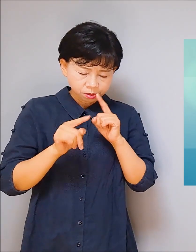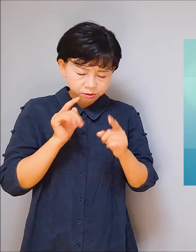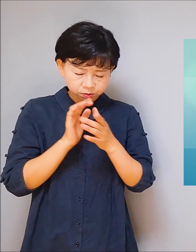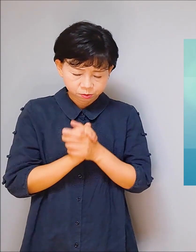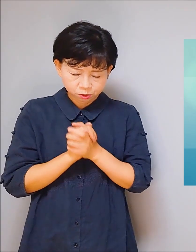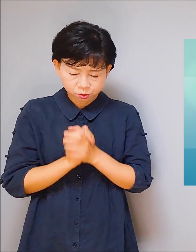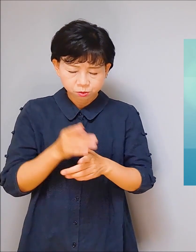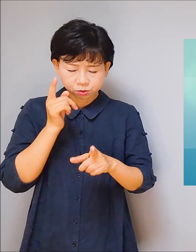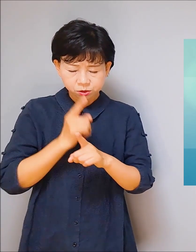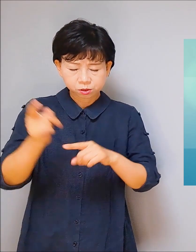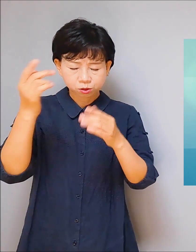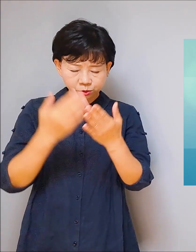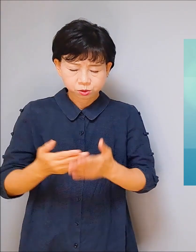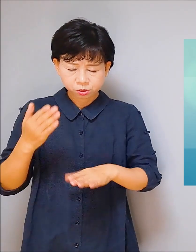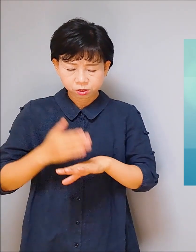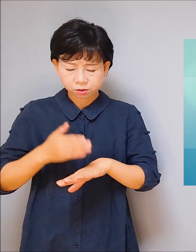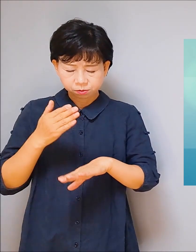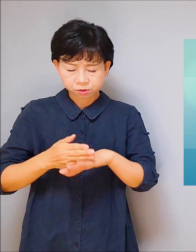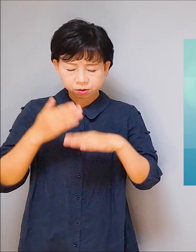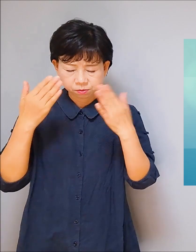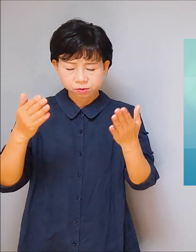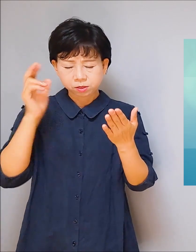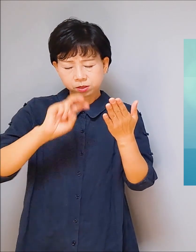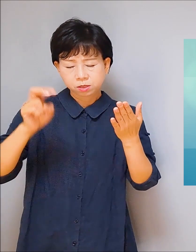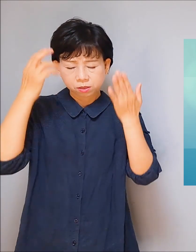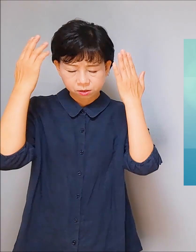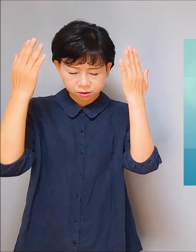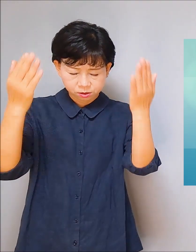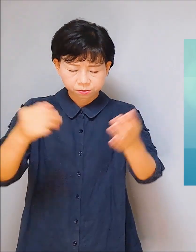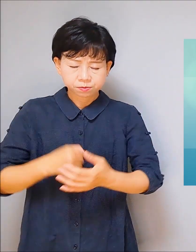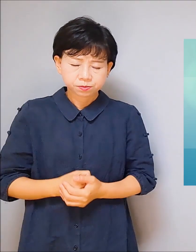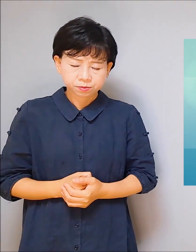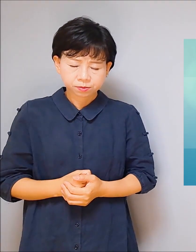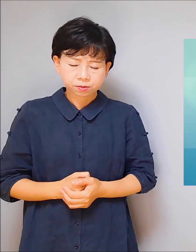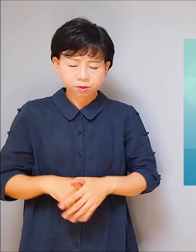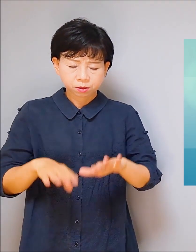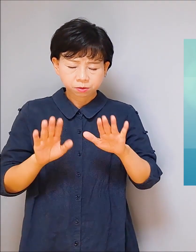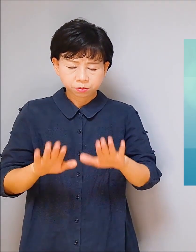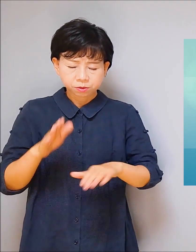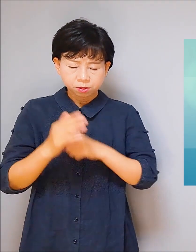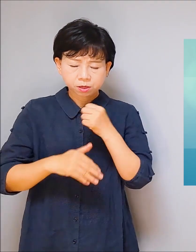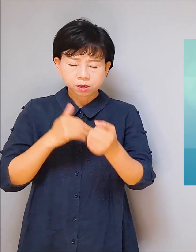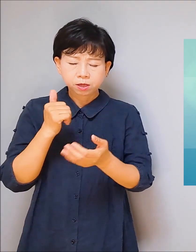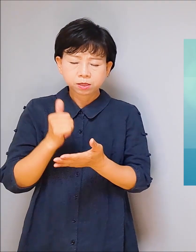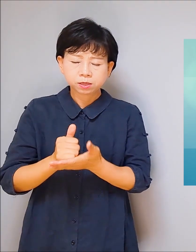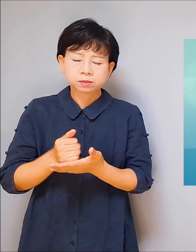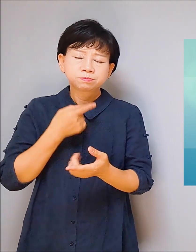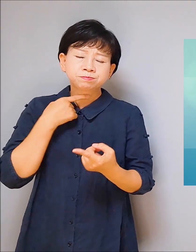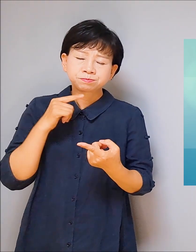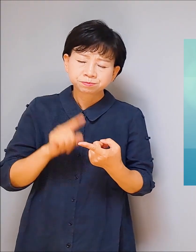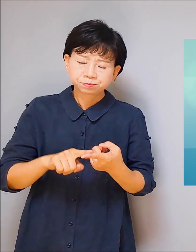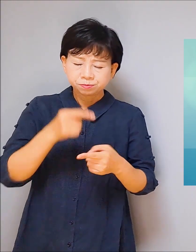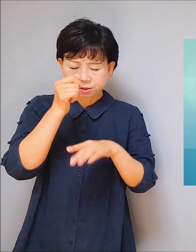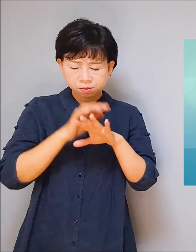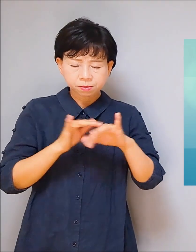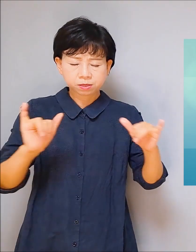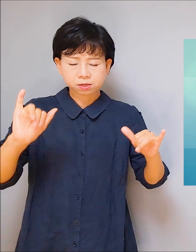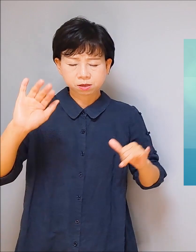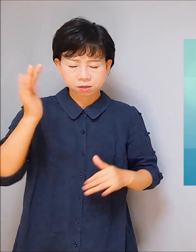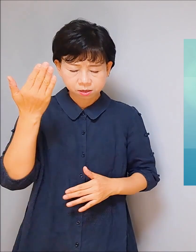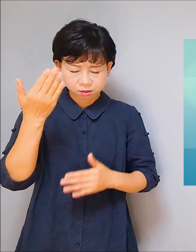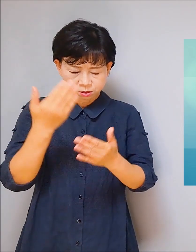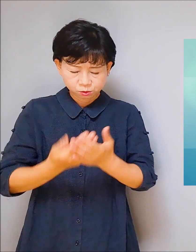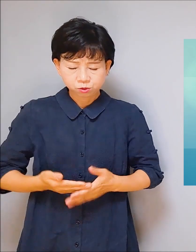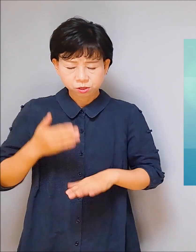기도로 승리하게 하시니 하나님을 찬양합니다. 오늘 또 하나님 찾으시는 그 한 사람 예배자가 될 수 있게